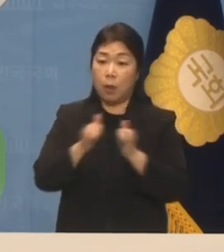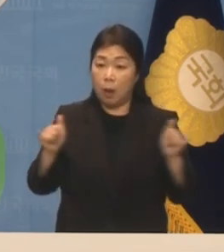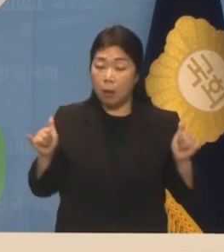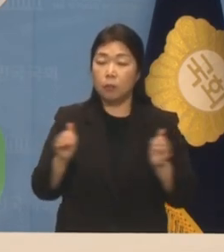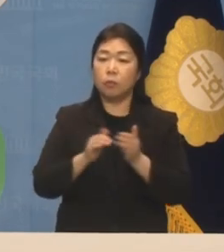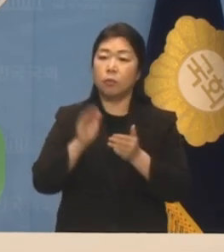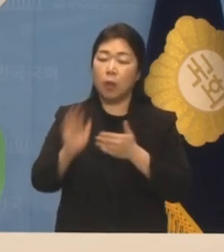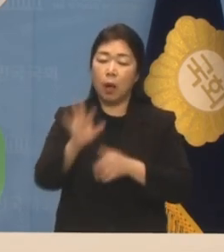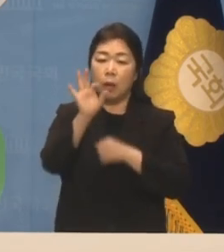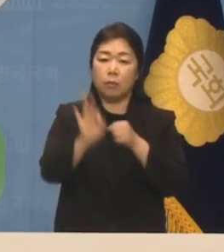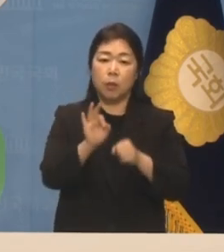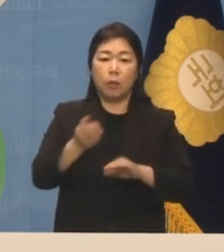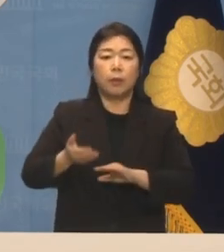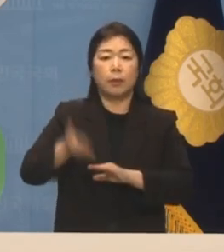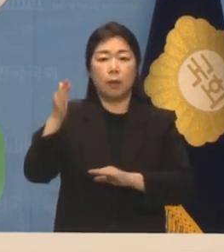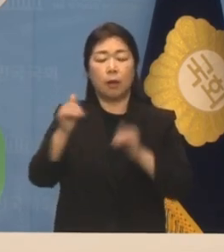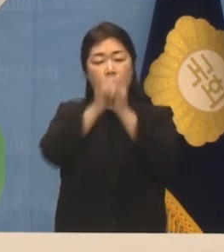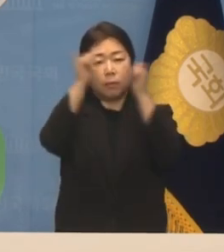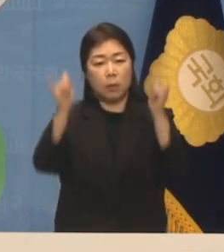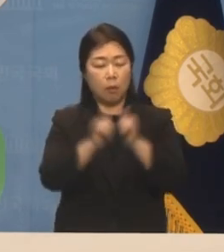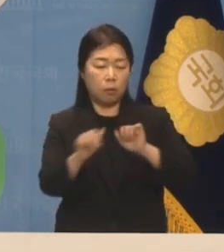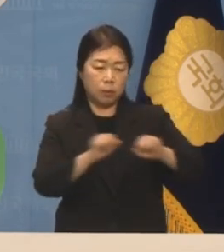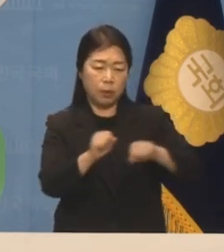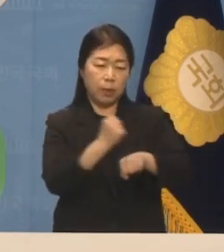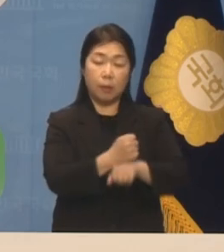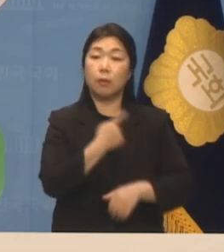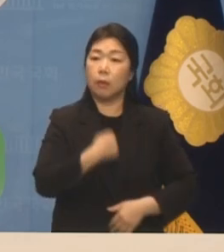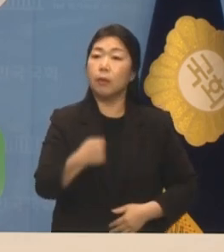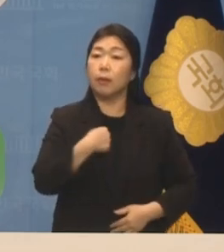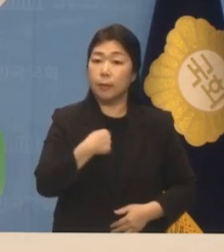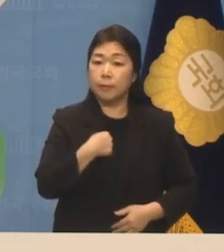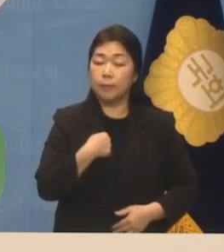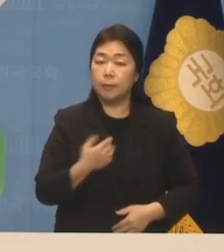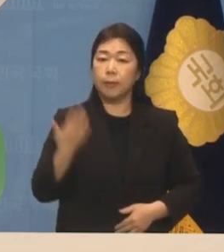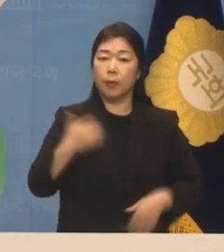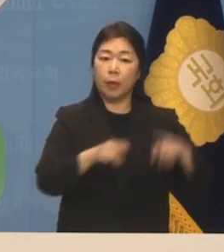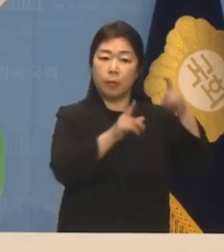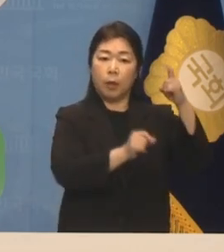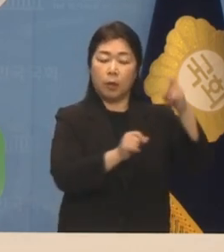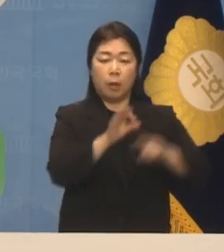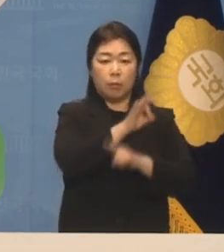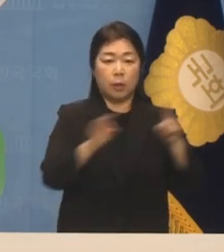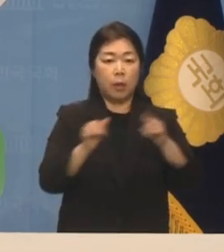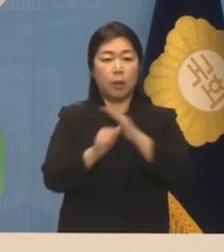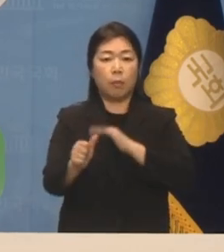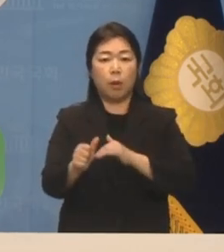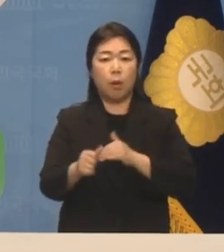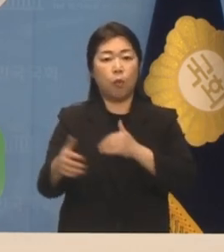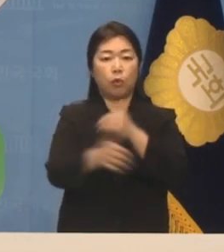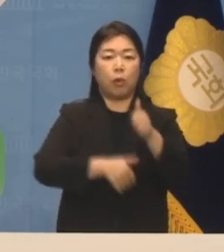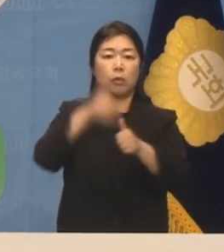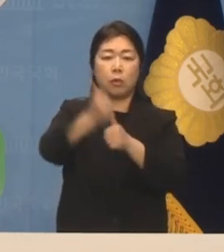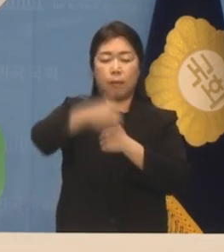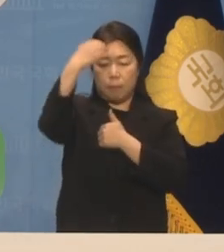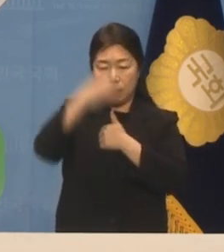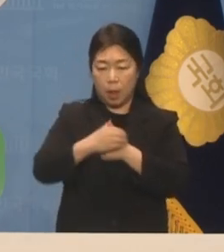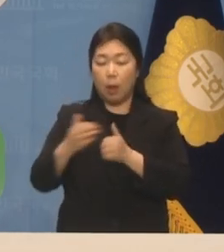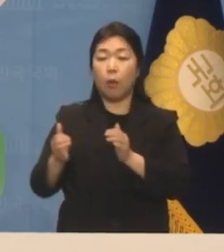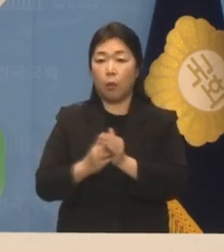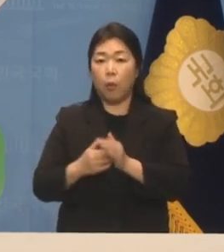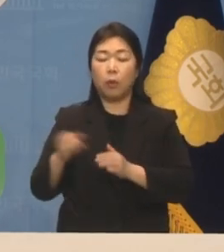10년 이상 시민사회에서 활동하던 제가 지난 11월 비대위원장을 수행하고